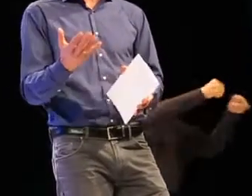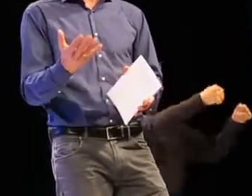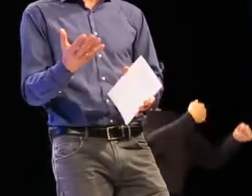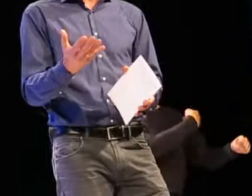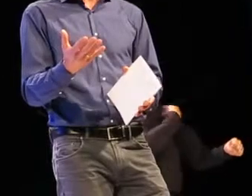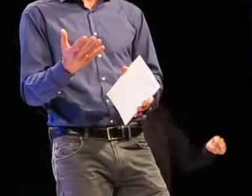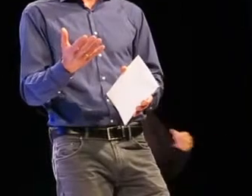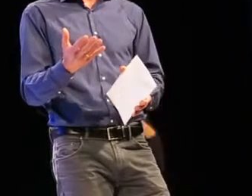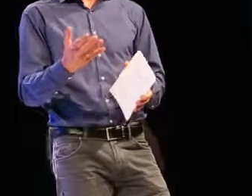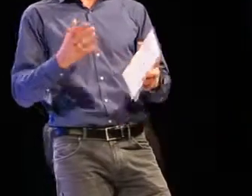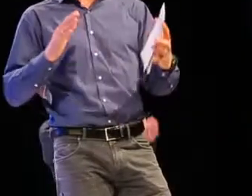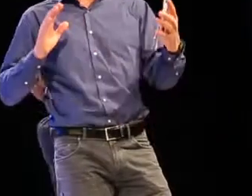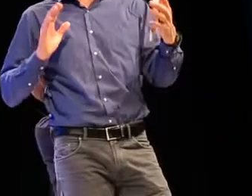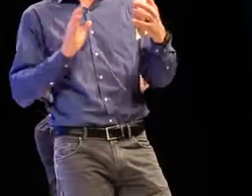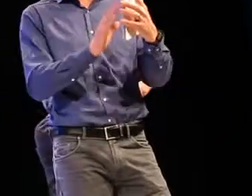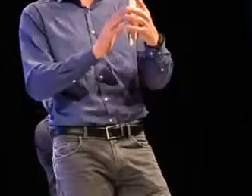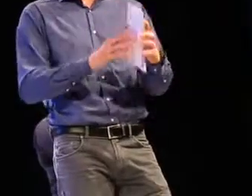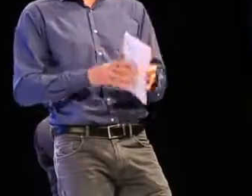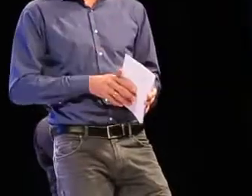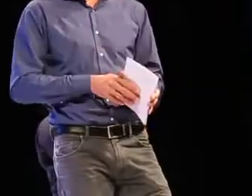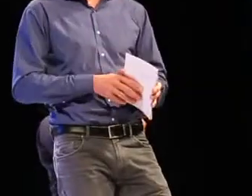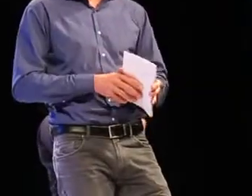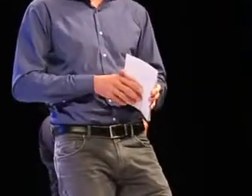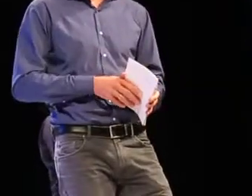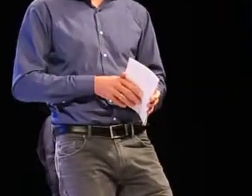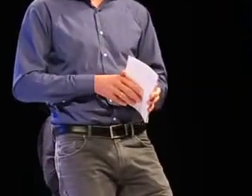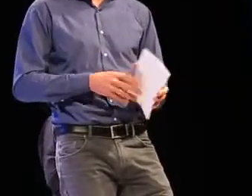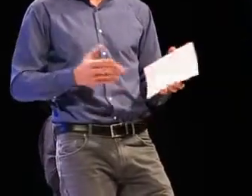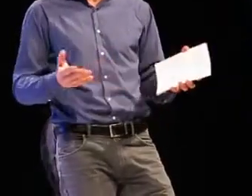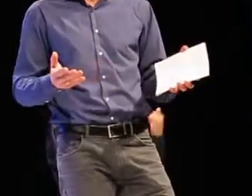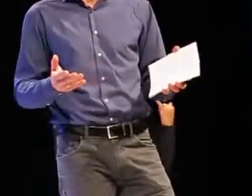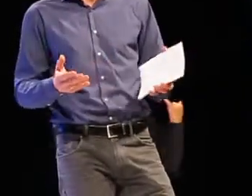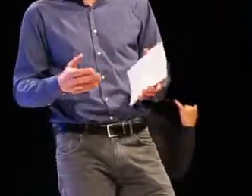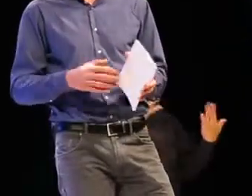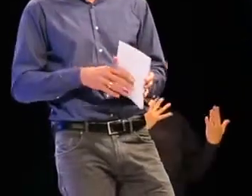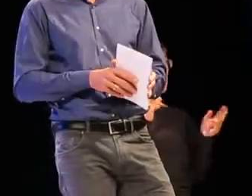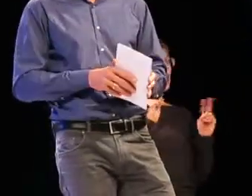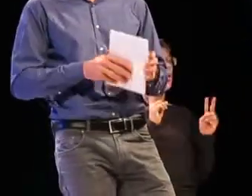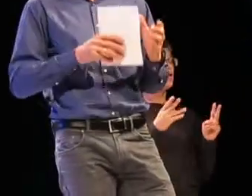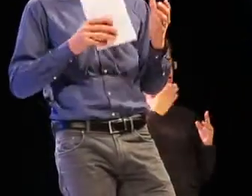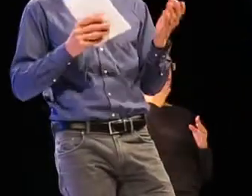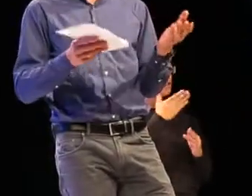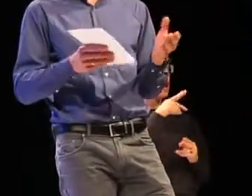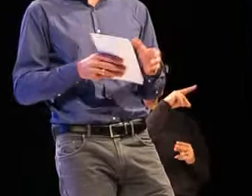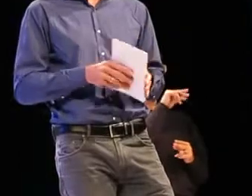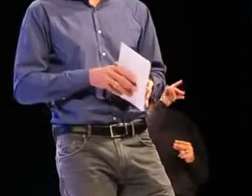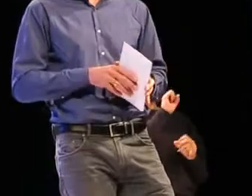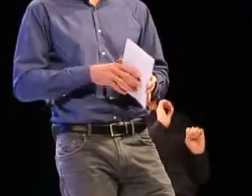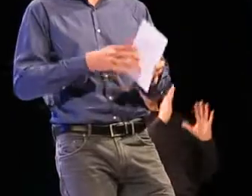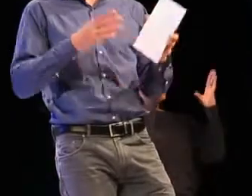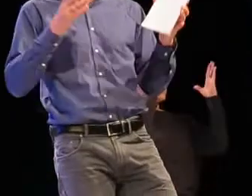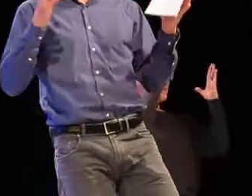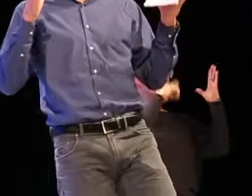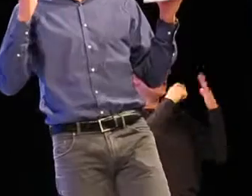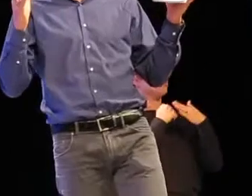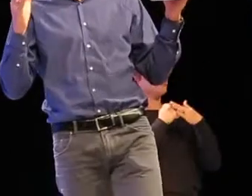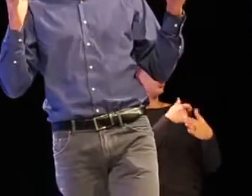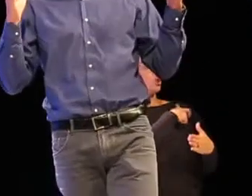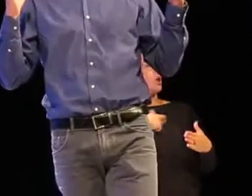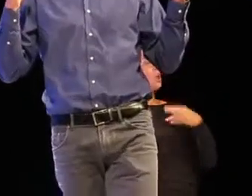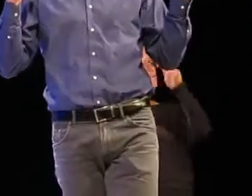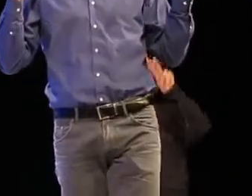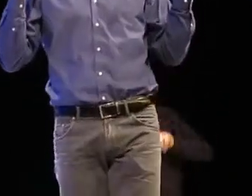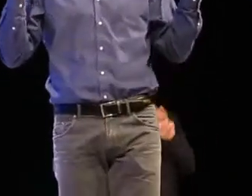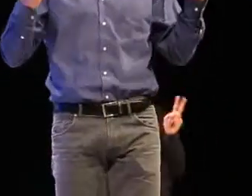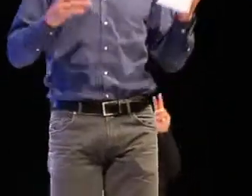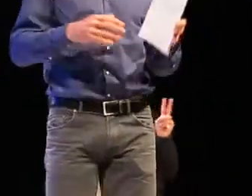som är mest spännande idag, det är ju att näringslivet har tagit rygg på forskningen på ett sätt som är alldeles enastående. Alltså jag kan inte hitta en